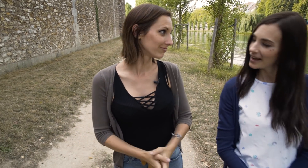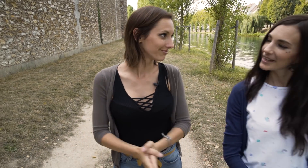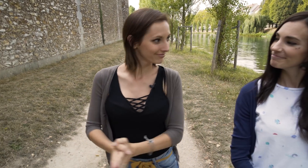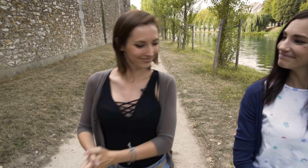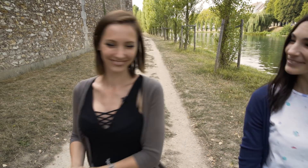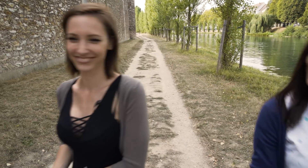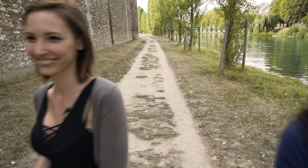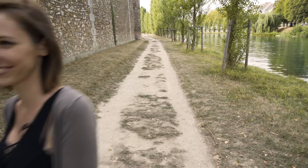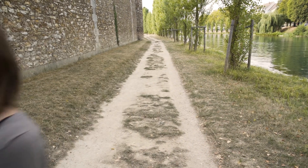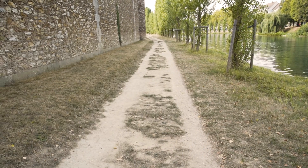Allez, go!